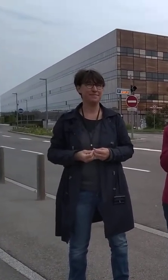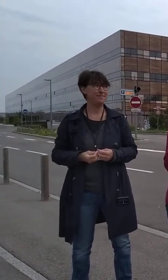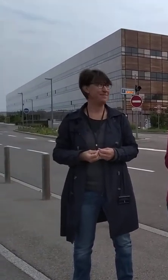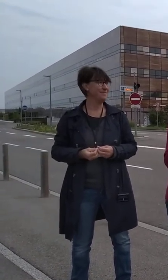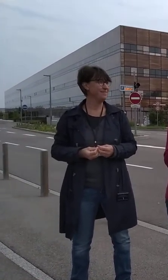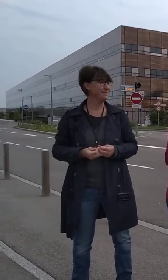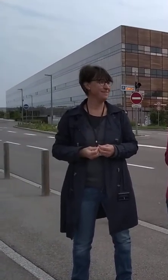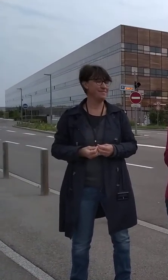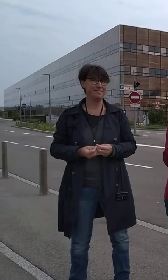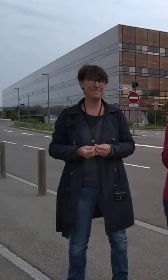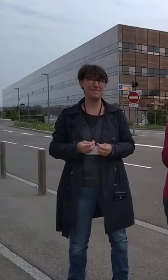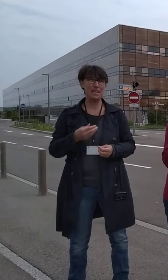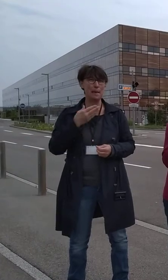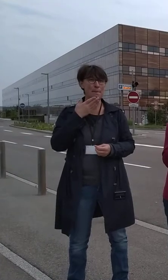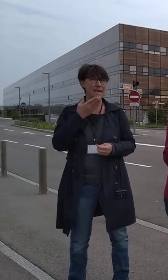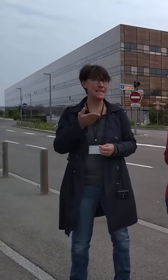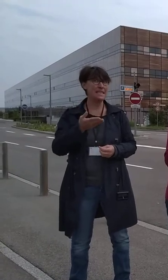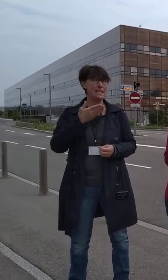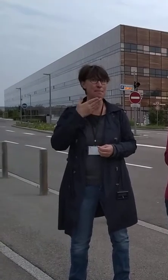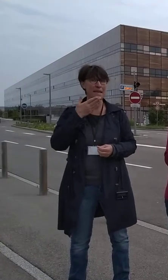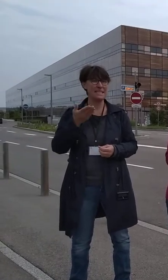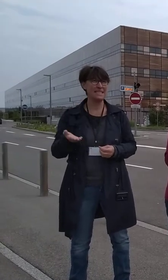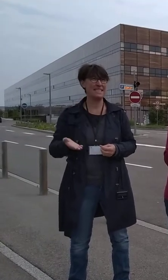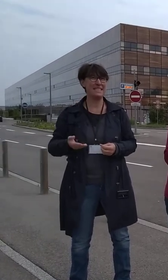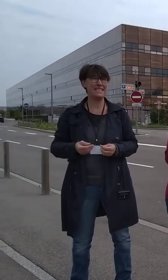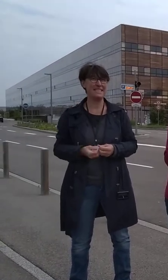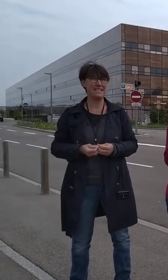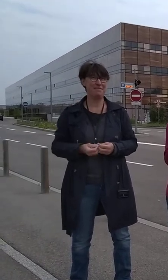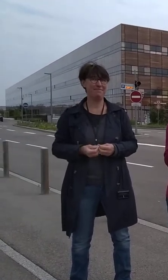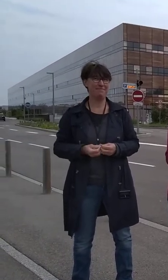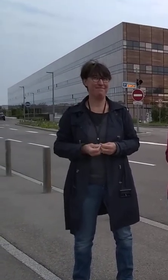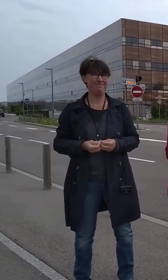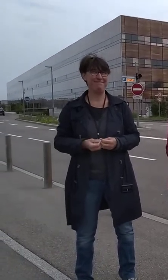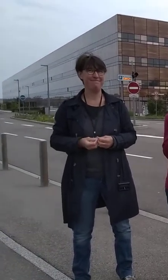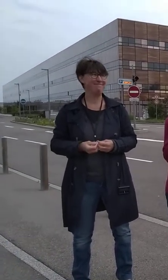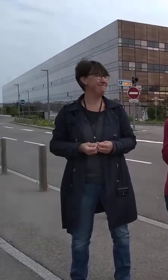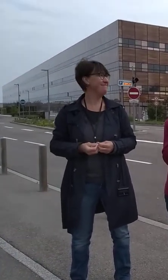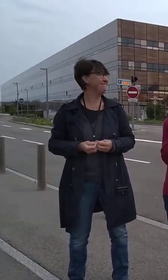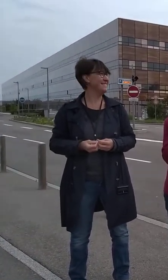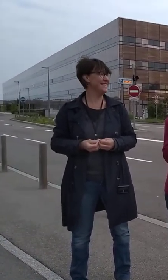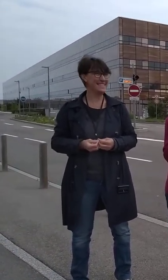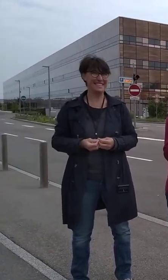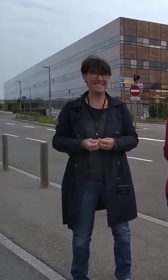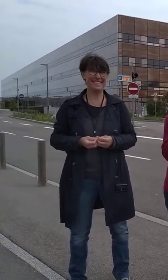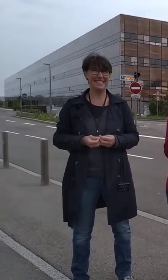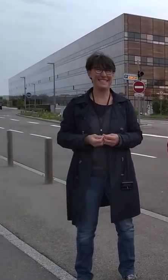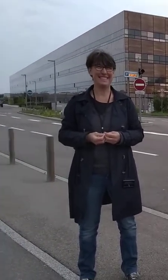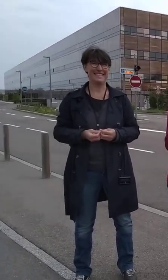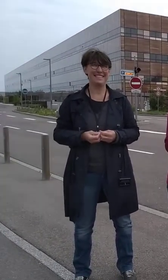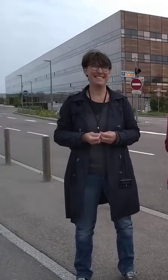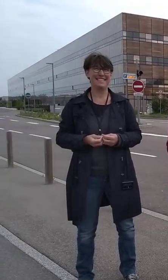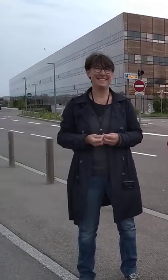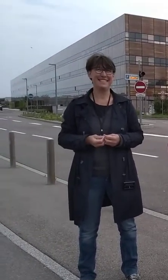beaucoup. Merci beaucoup les soignants et tous les personnels. Hey, merci beaucoup.